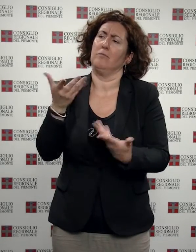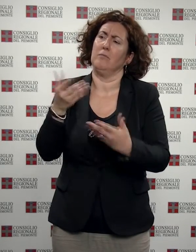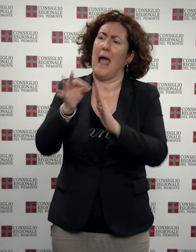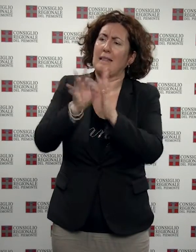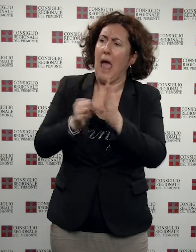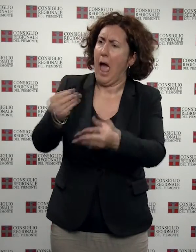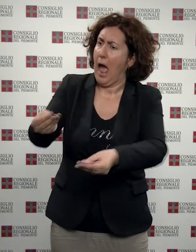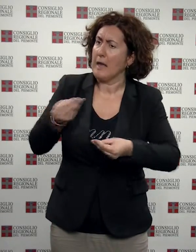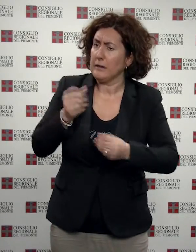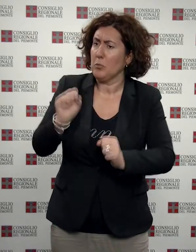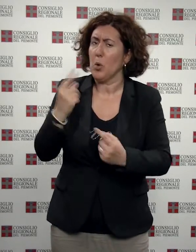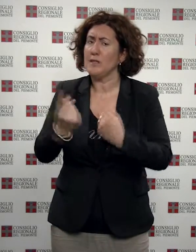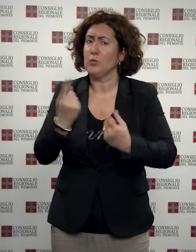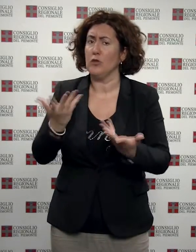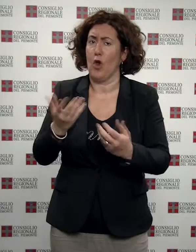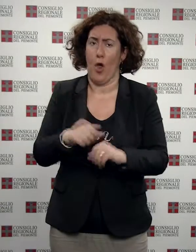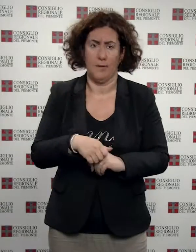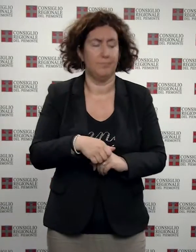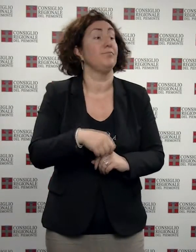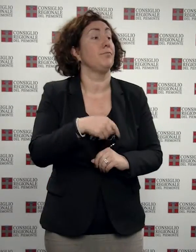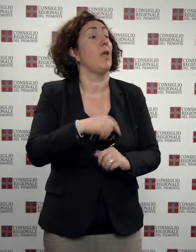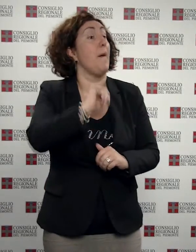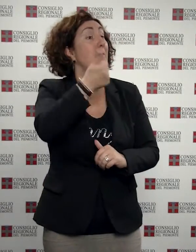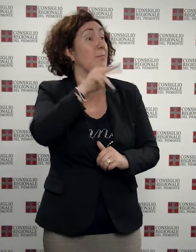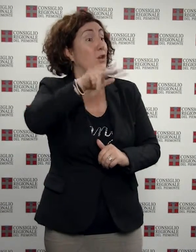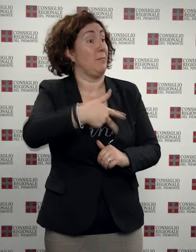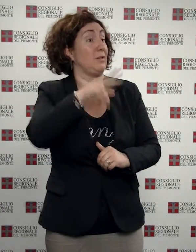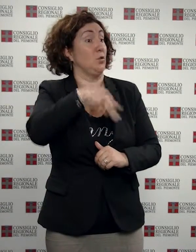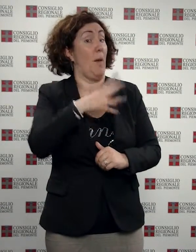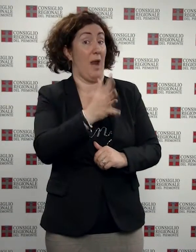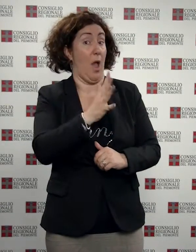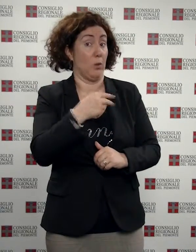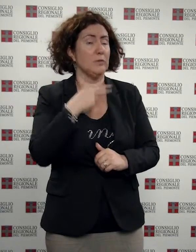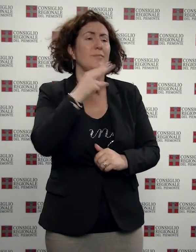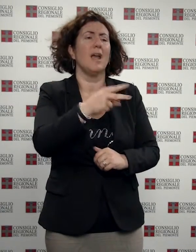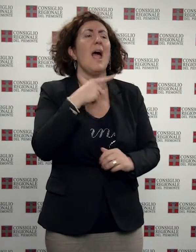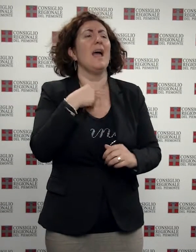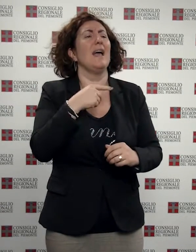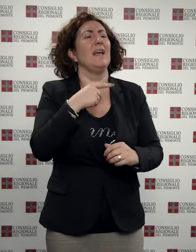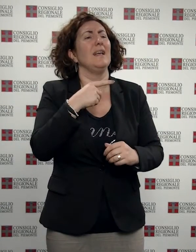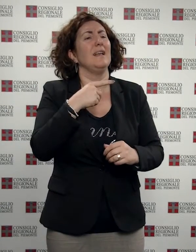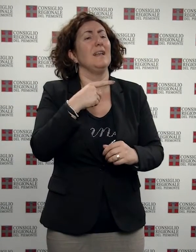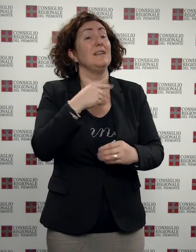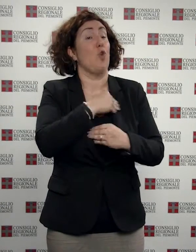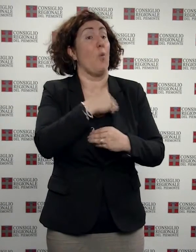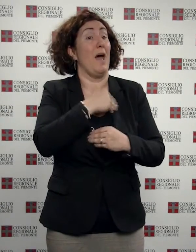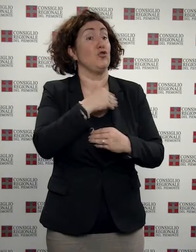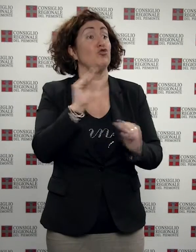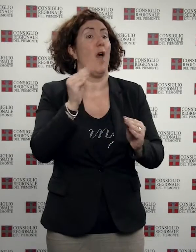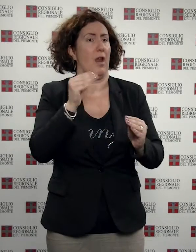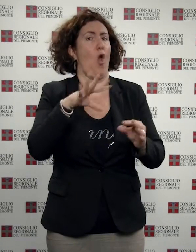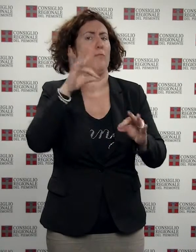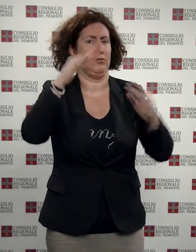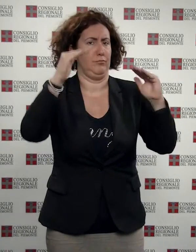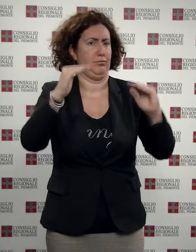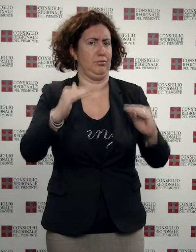in più sulla situazione. I dati del primo trimestre 2015 ci dicono che la disoccupazione giovanile sta calando, tra 11 e 18